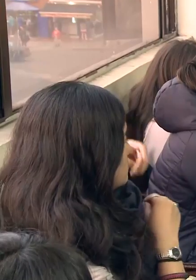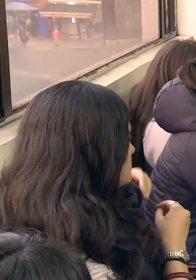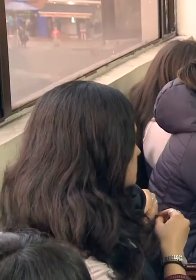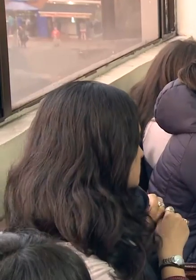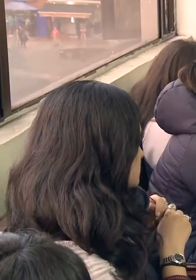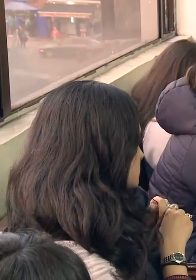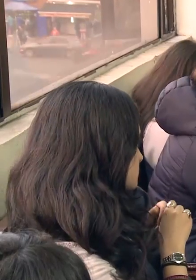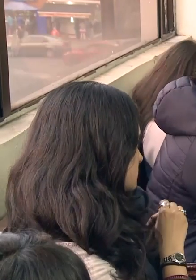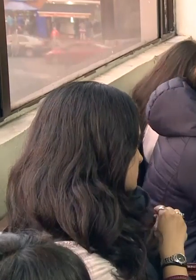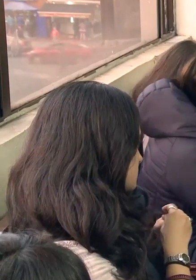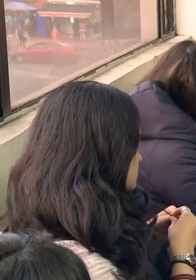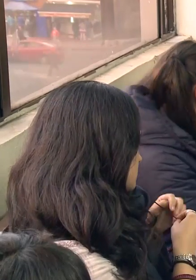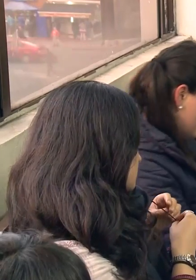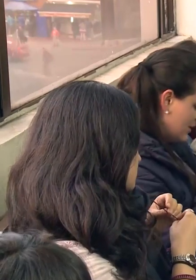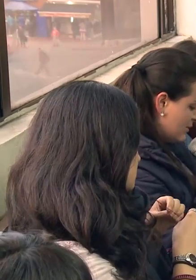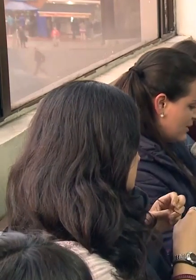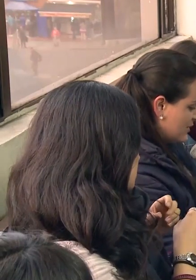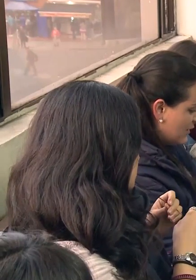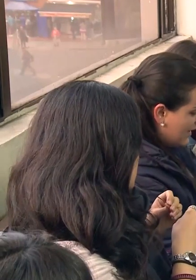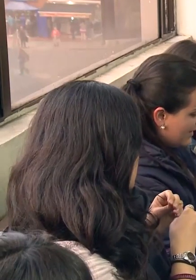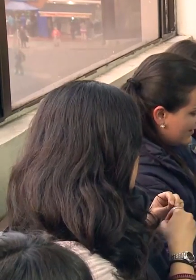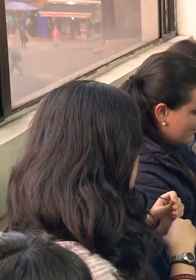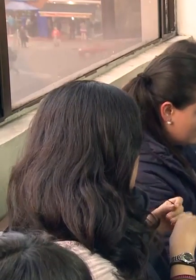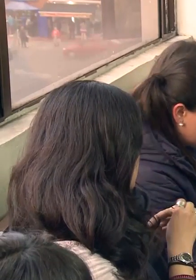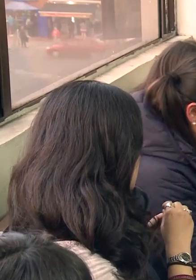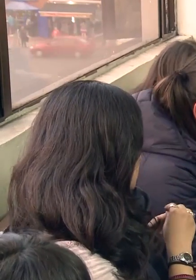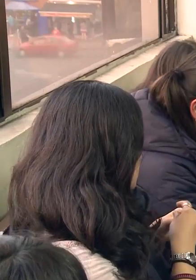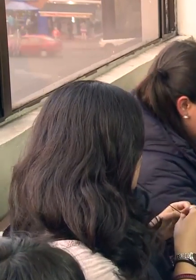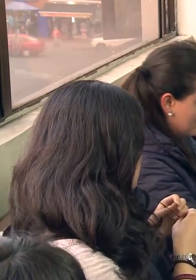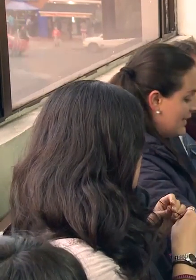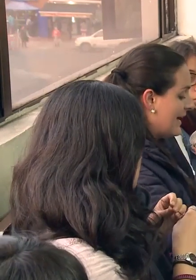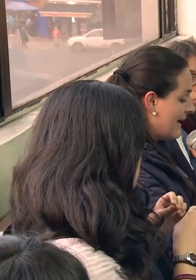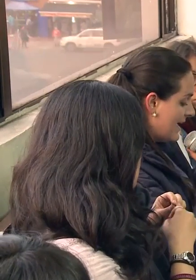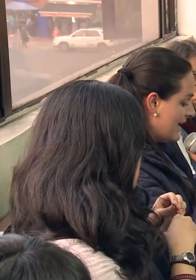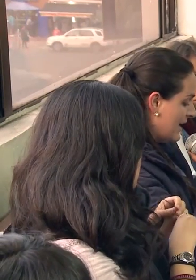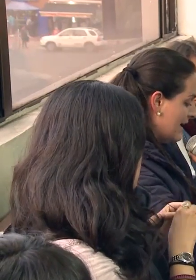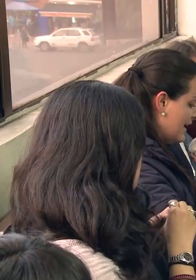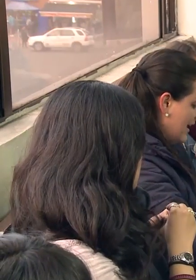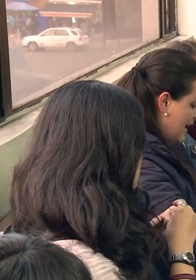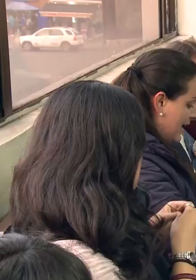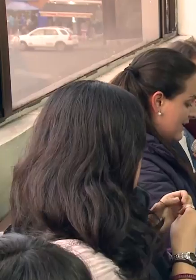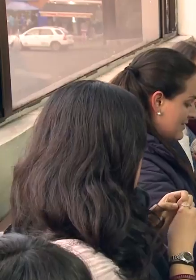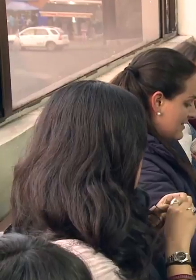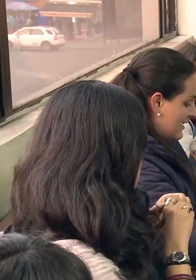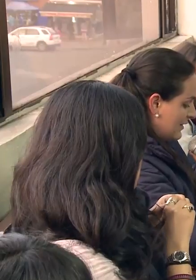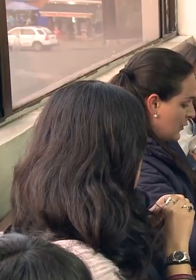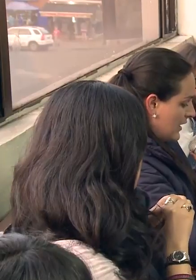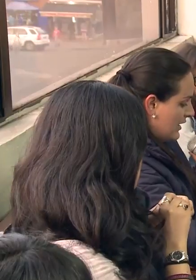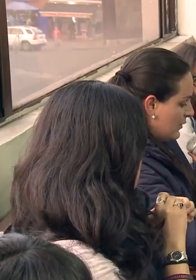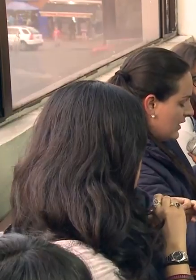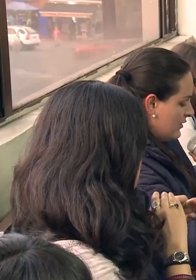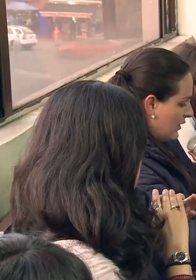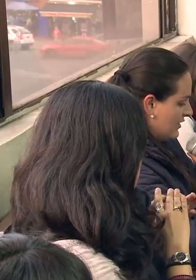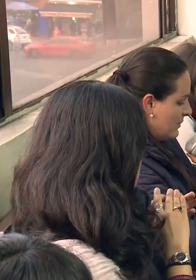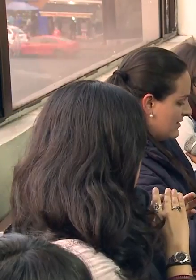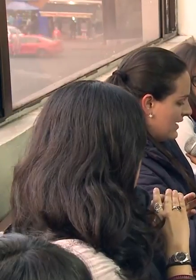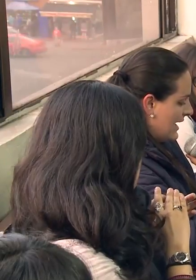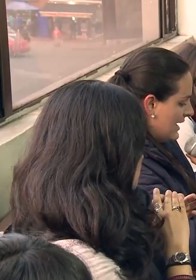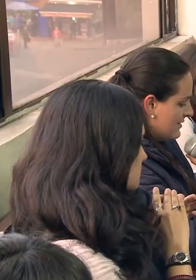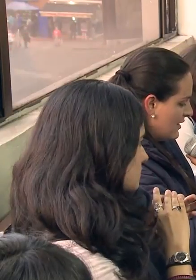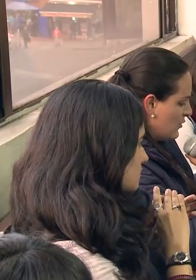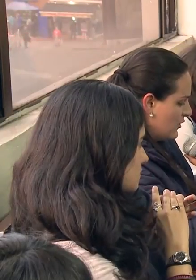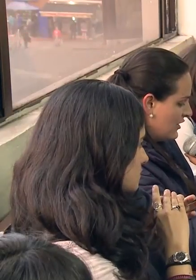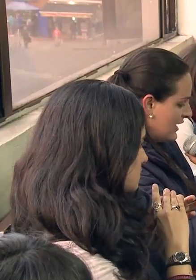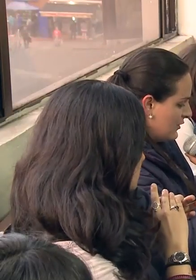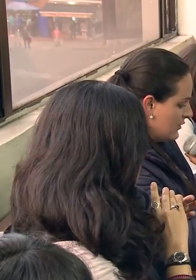Buenas tardes para todos y para todas. Mi nombre es Fernanda, estudiante de acá de la licenciatura en Educación